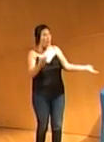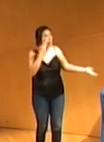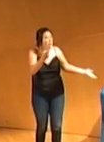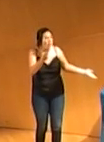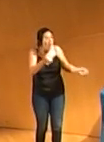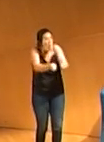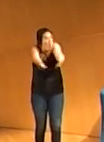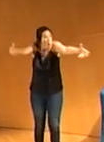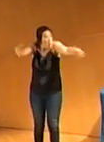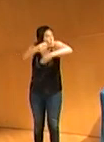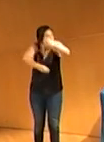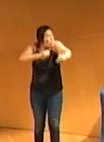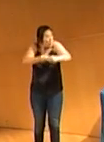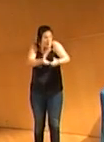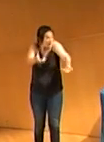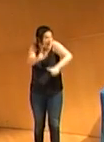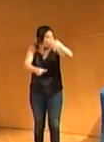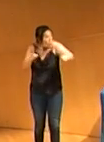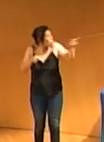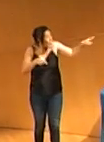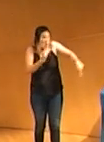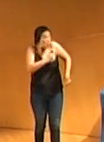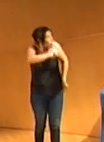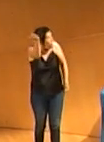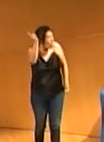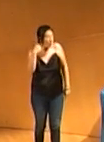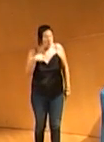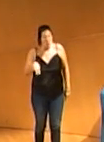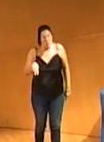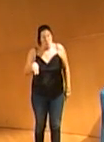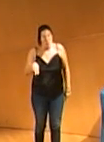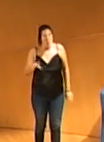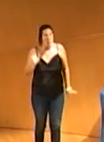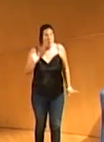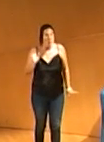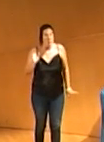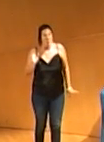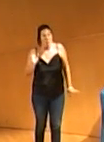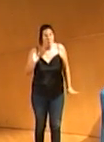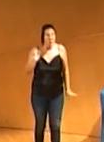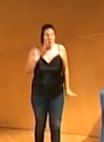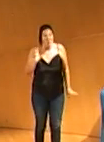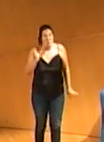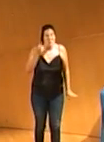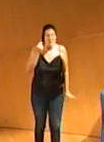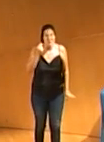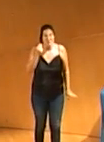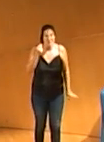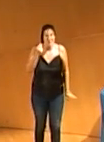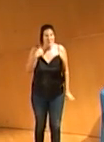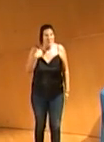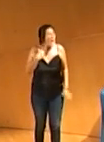beaucoup. Vous voyez, et ben, c'est ça la société inclusive, c'est arrête d'avoir peur pour quand tu seras